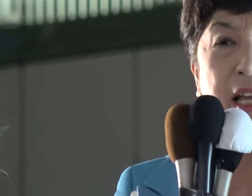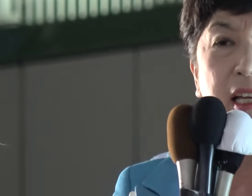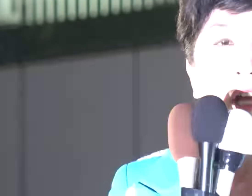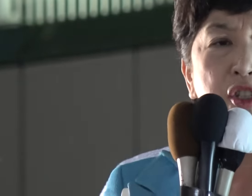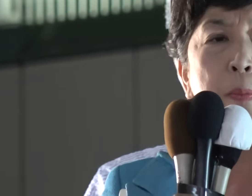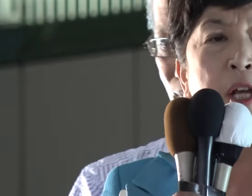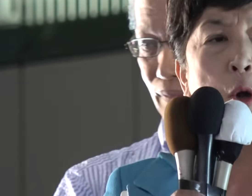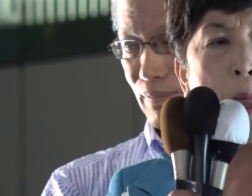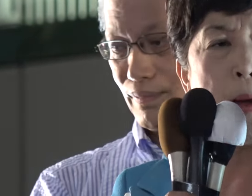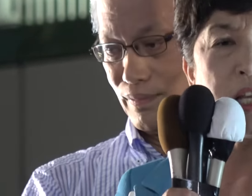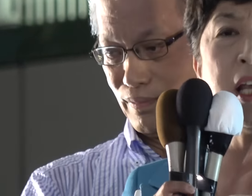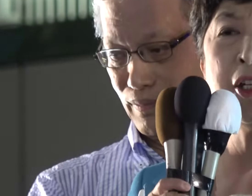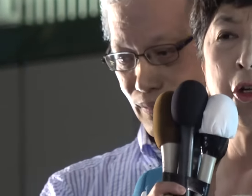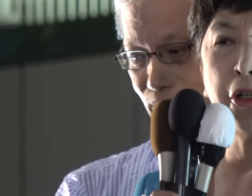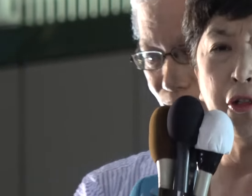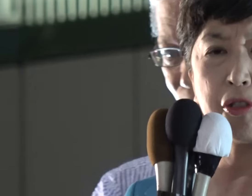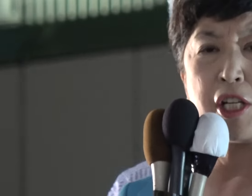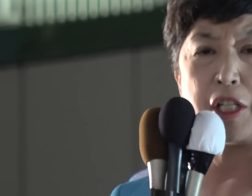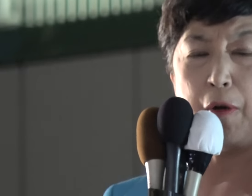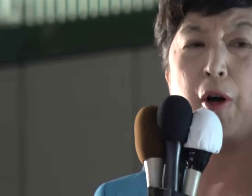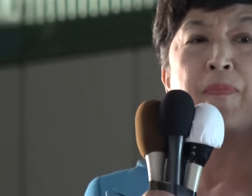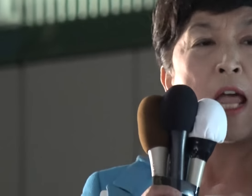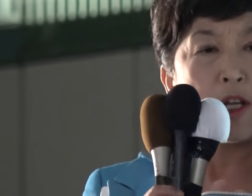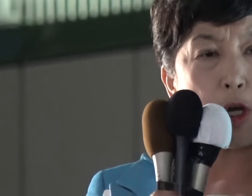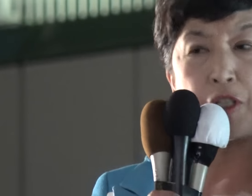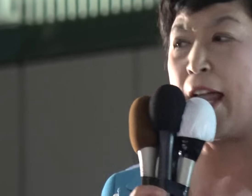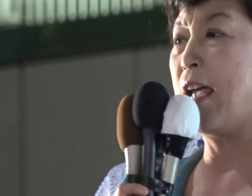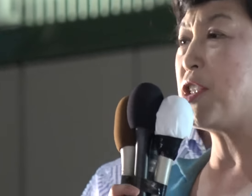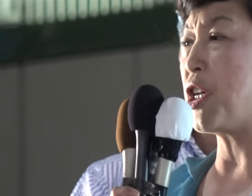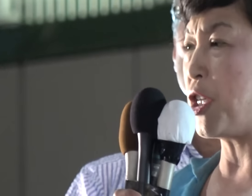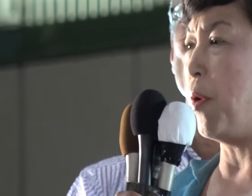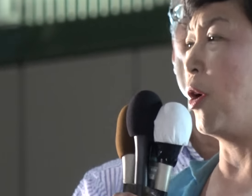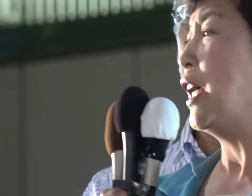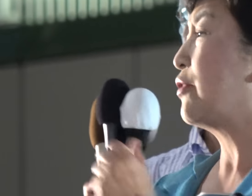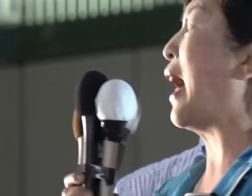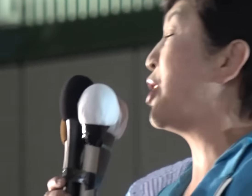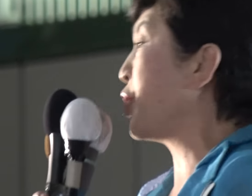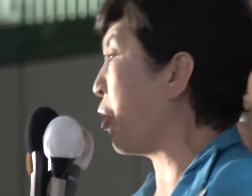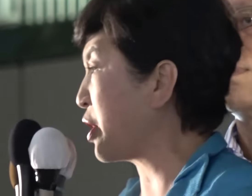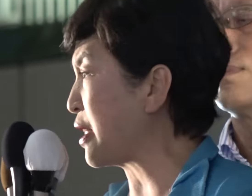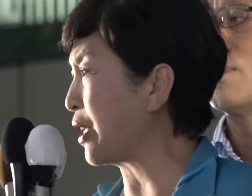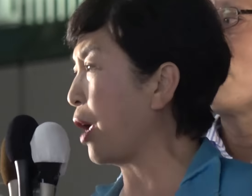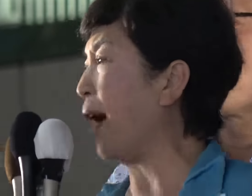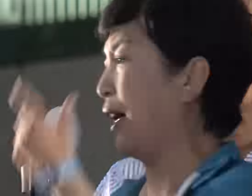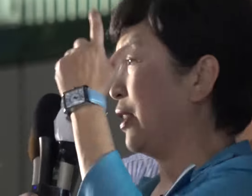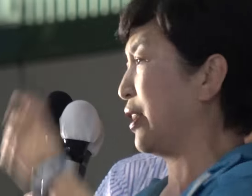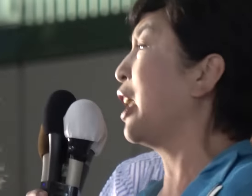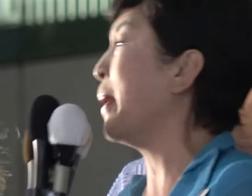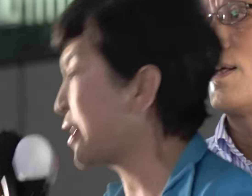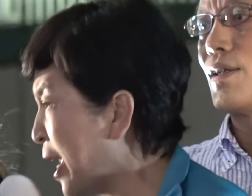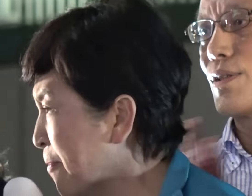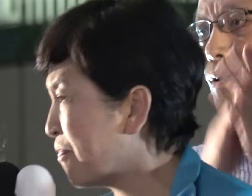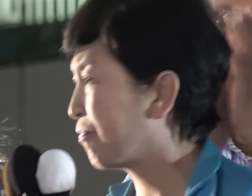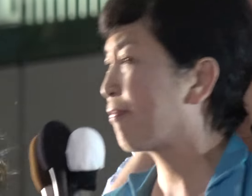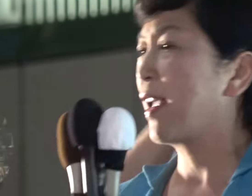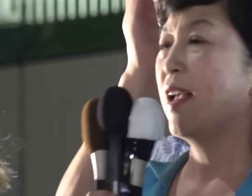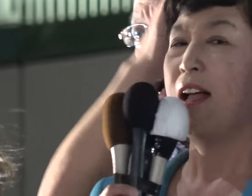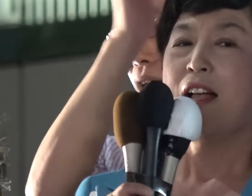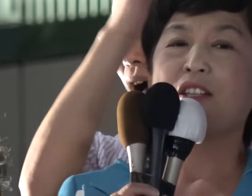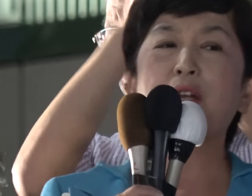緩和で詰め込めばいいという知事を、女性知事を誕生させてはなりません